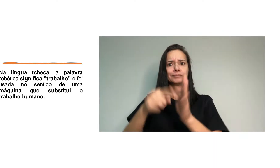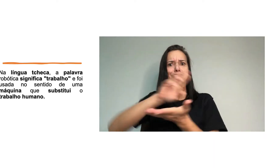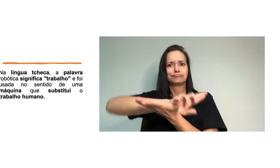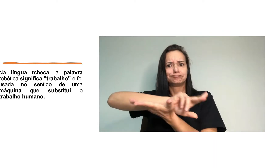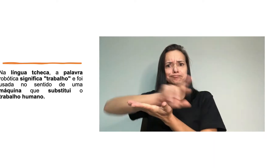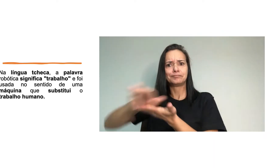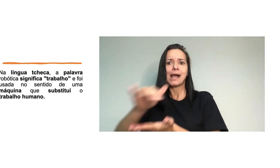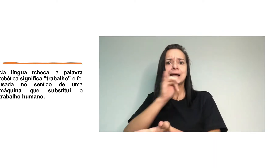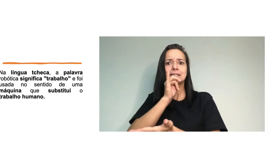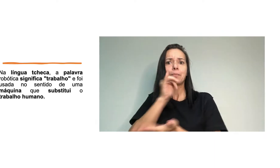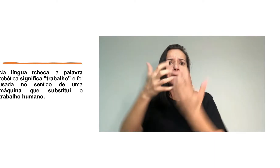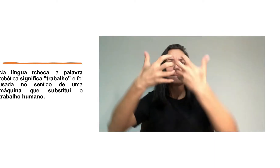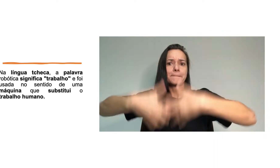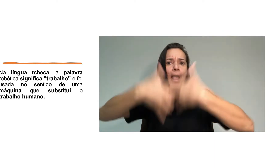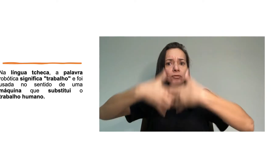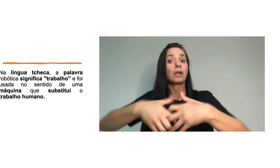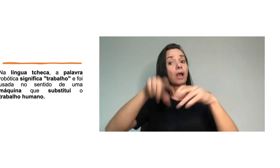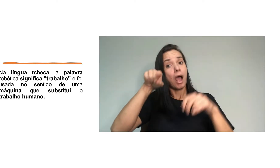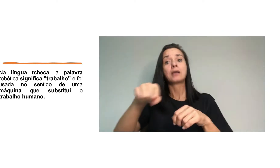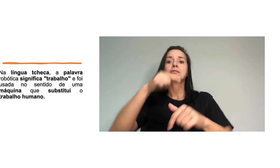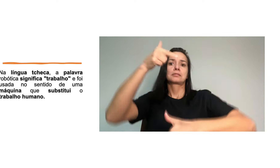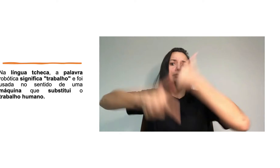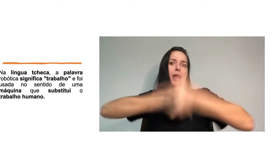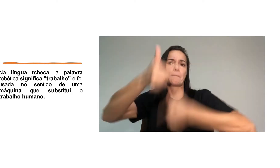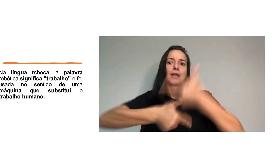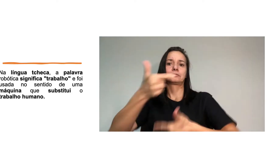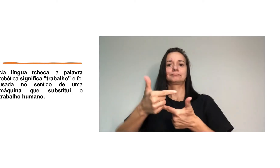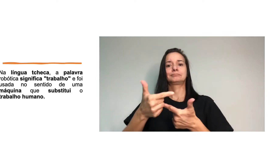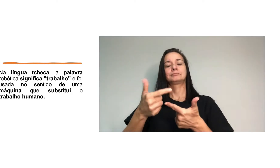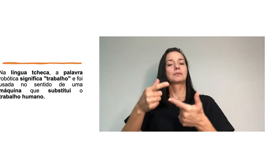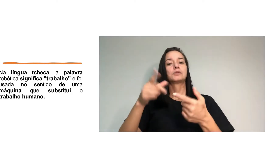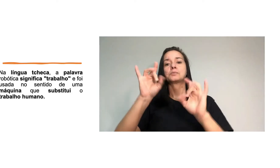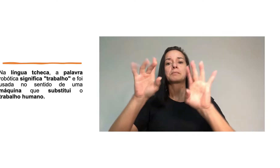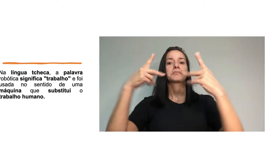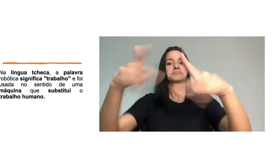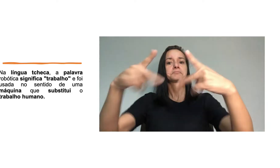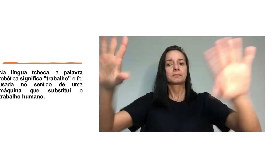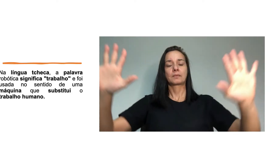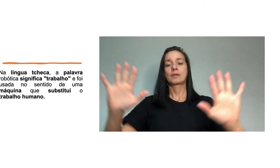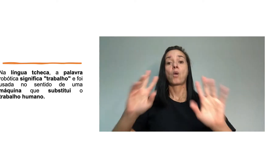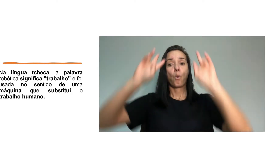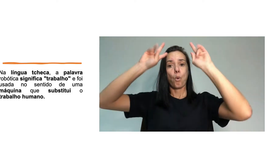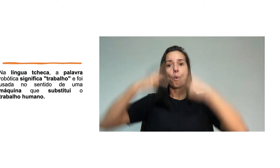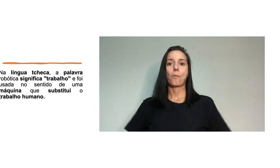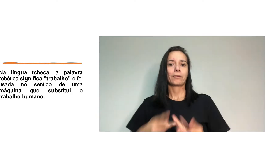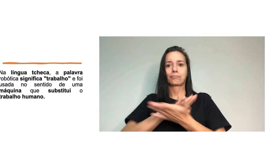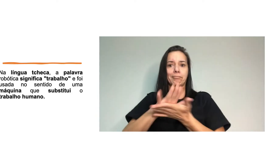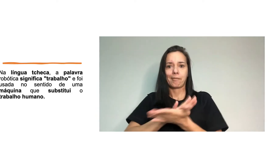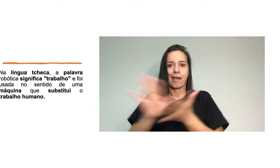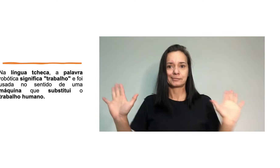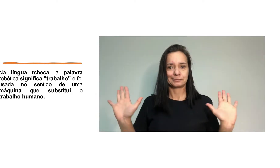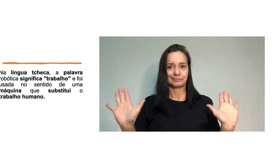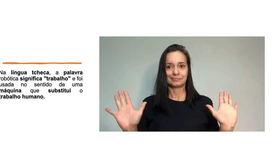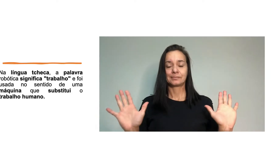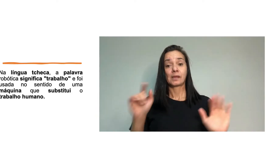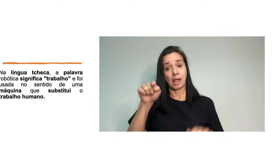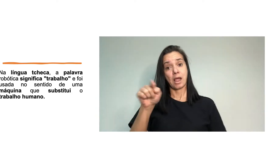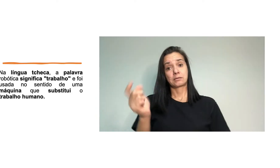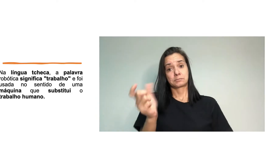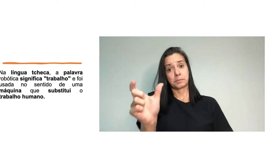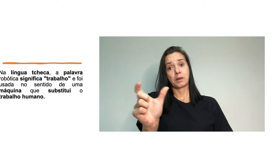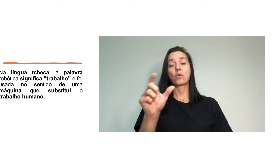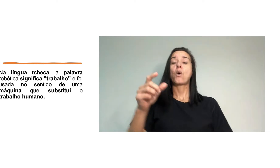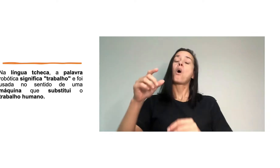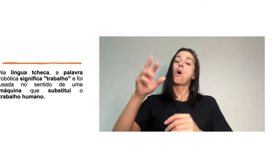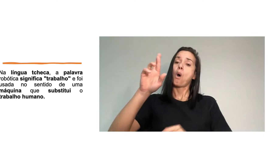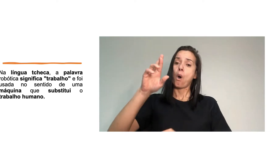Então, existem diversos tipos de exemplos de máquinas que funcionam substituindo o trabalho humano, e